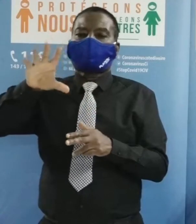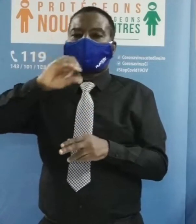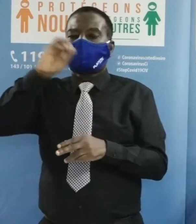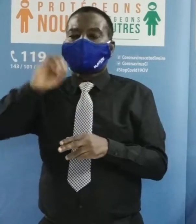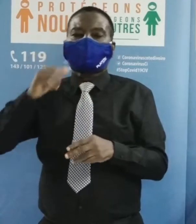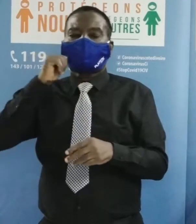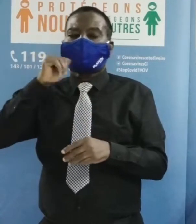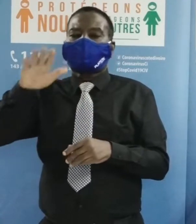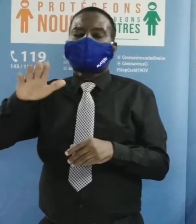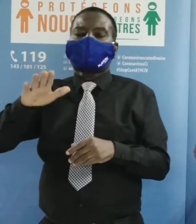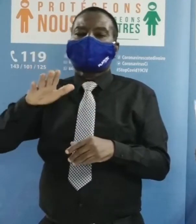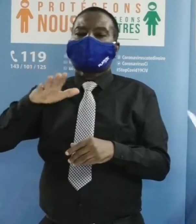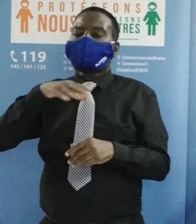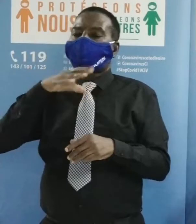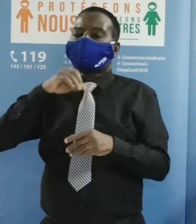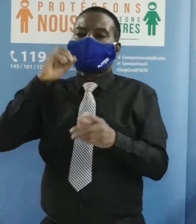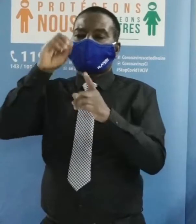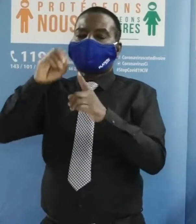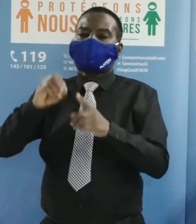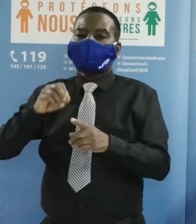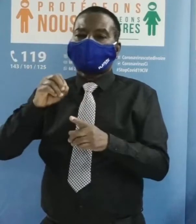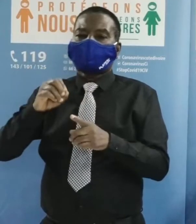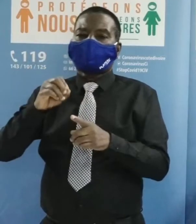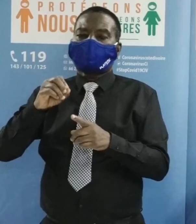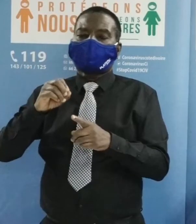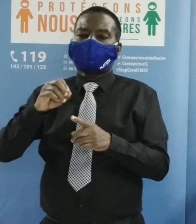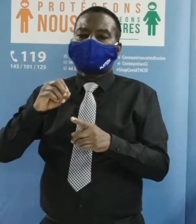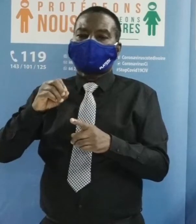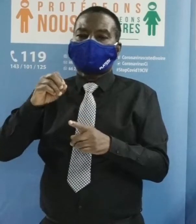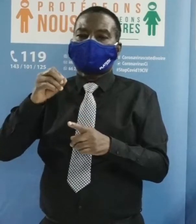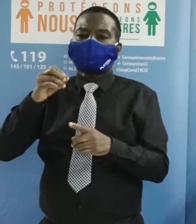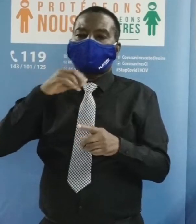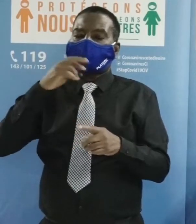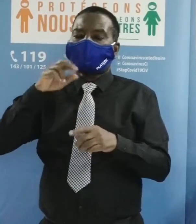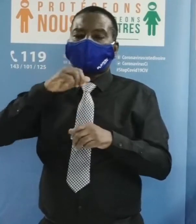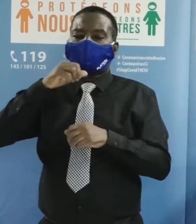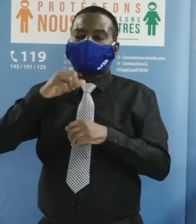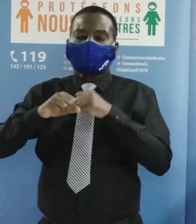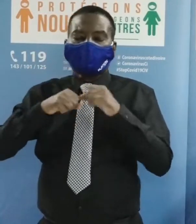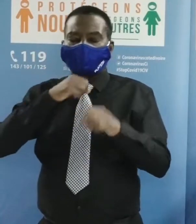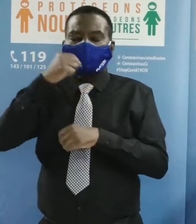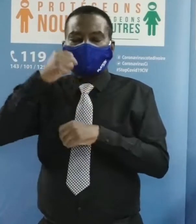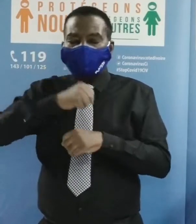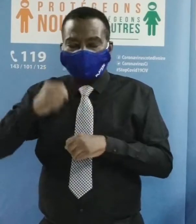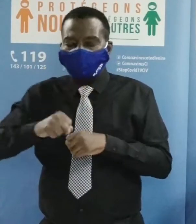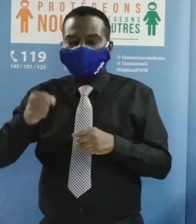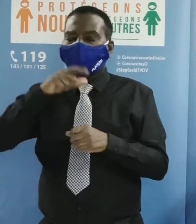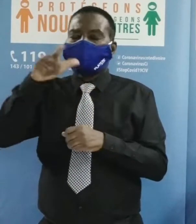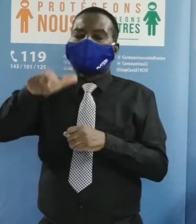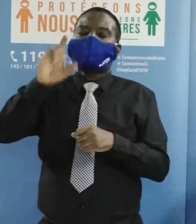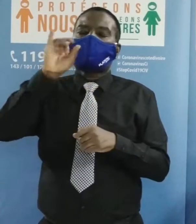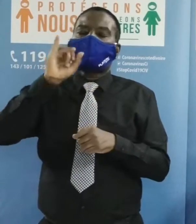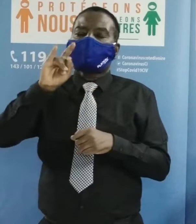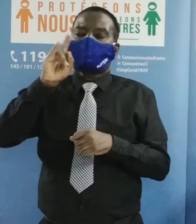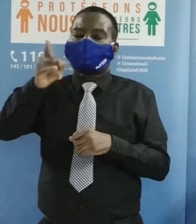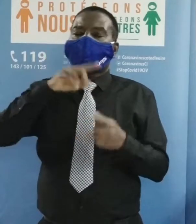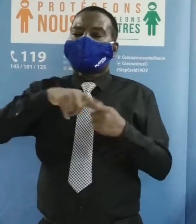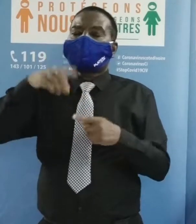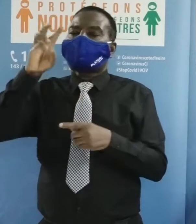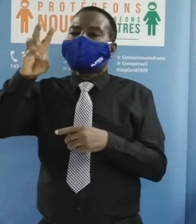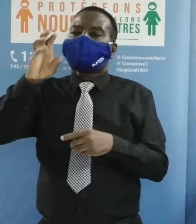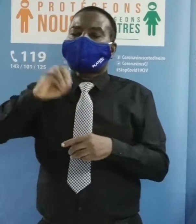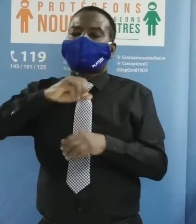% des cas positifs de qu'ovide 19 sont âgés de 21 à 60 ans